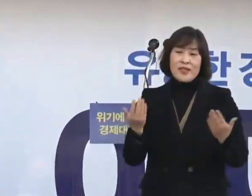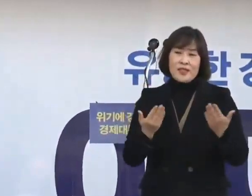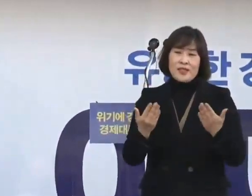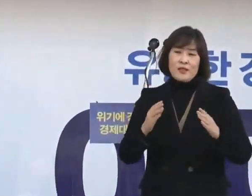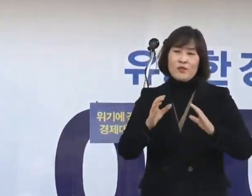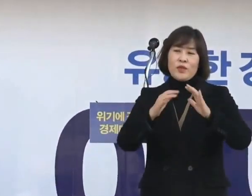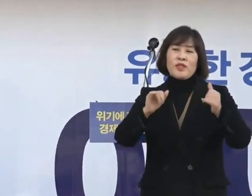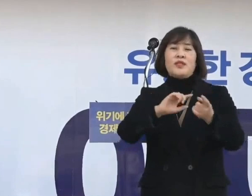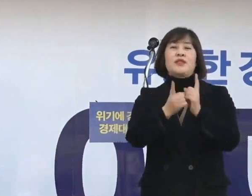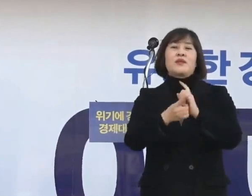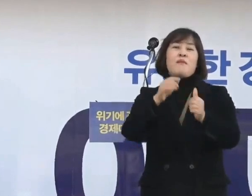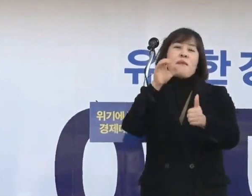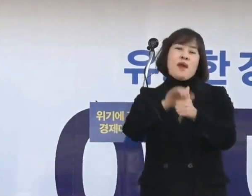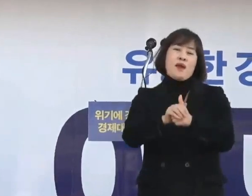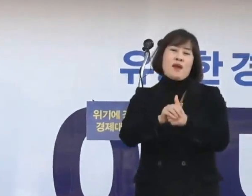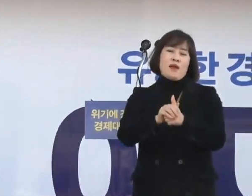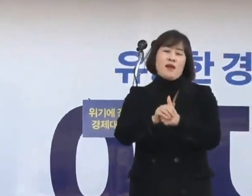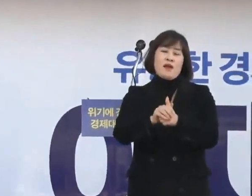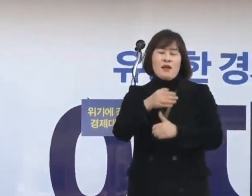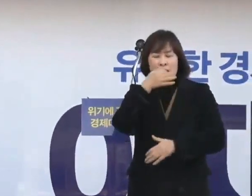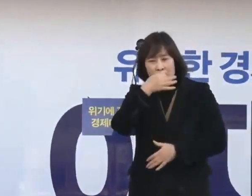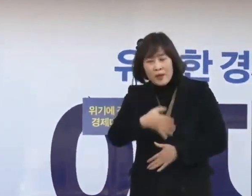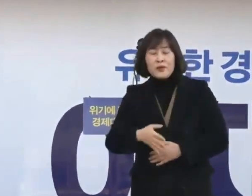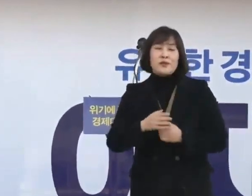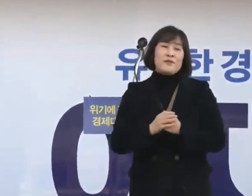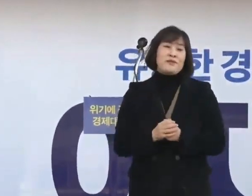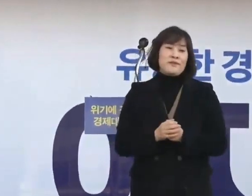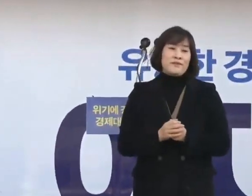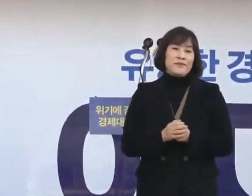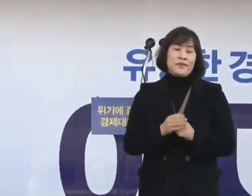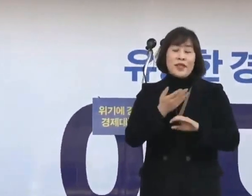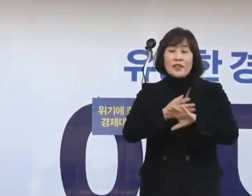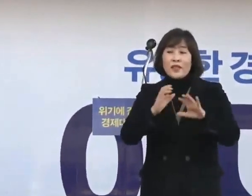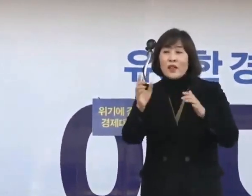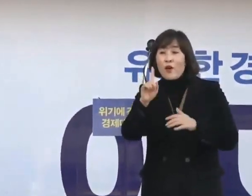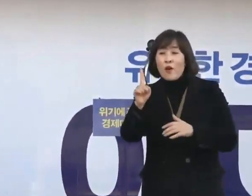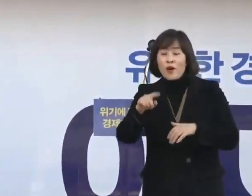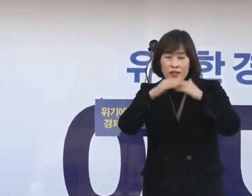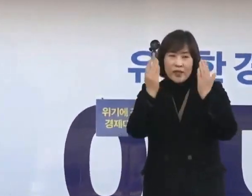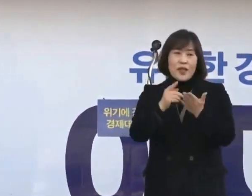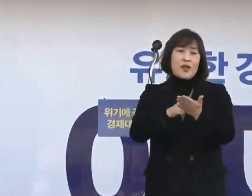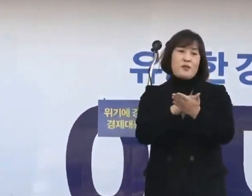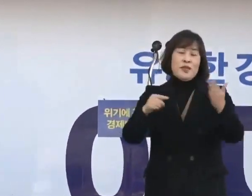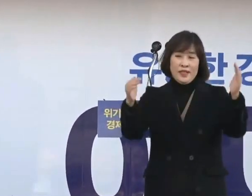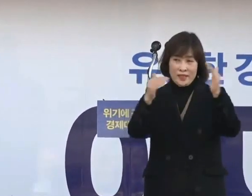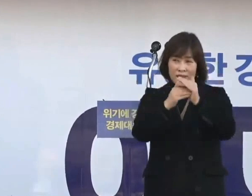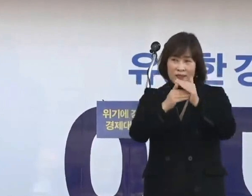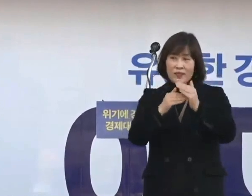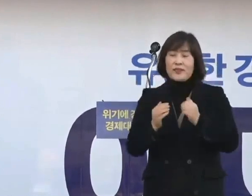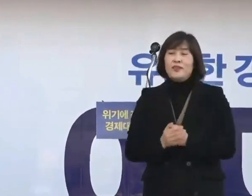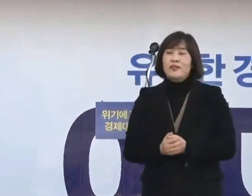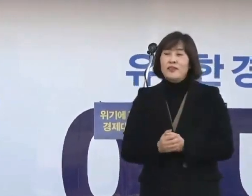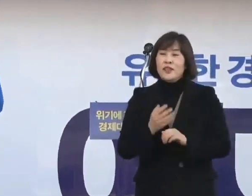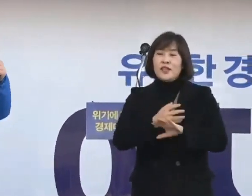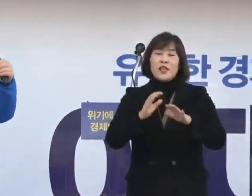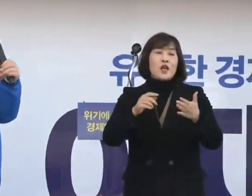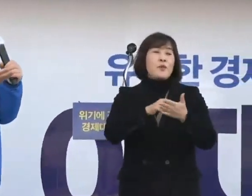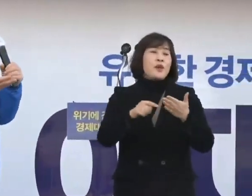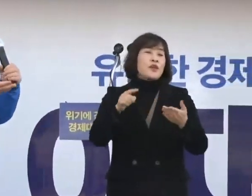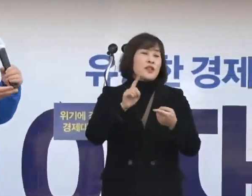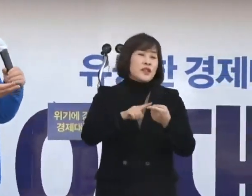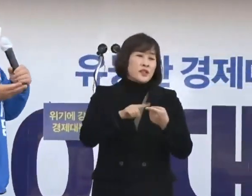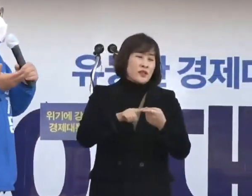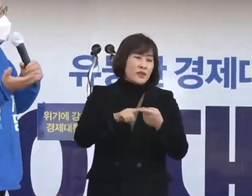우리 국민들이 대신하느라고 엄청나게 빚졌습니다. 다른 나라는 다 갚아줬지 않습니까? 다른 나라는 피해 입은